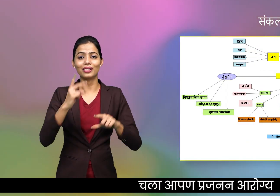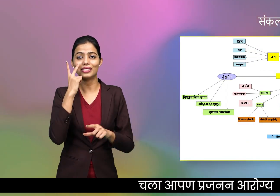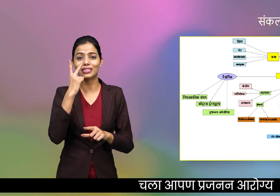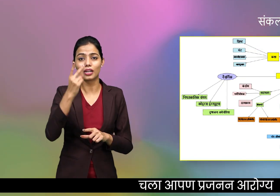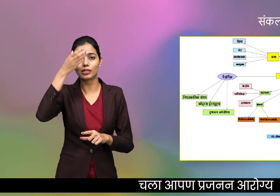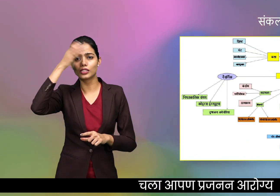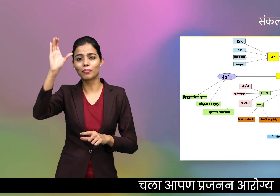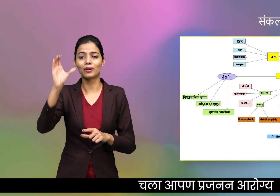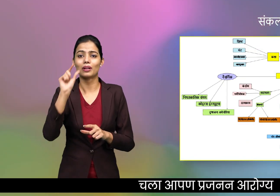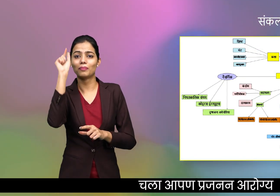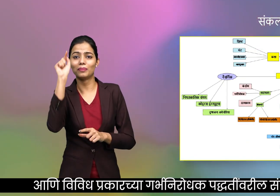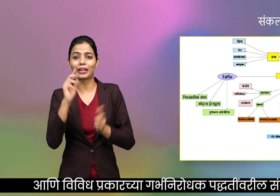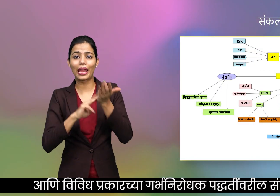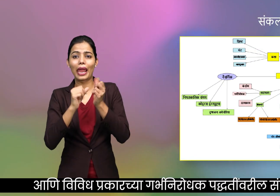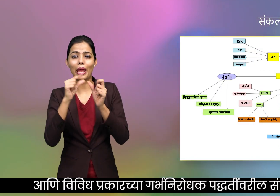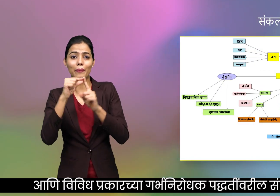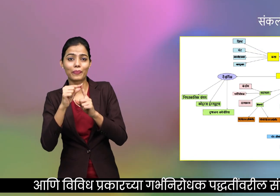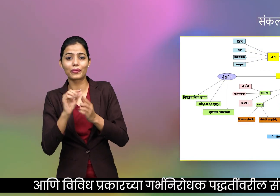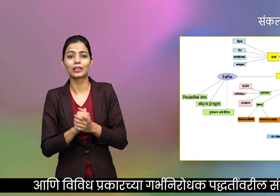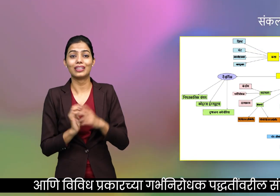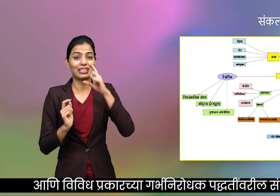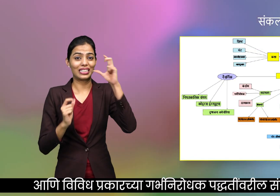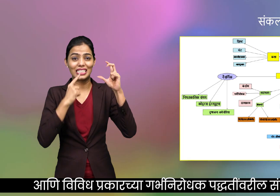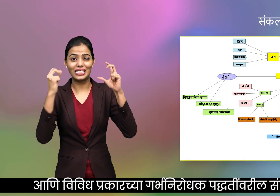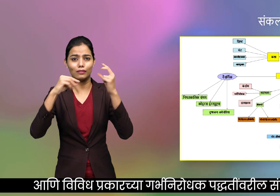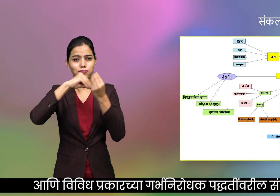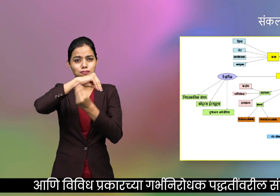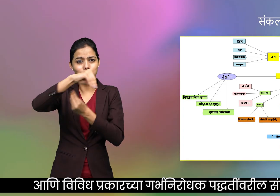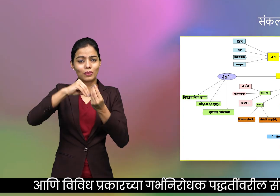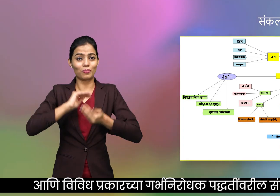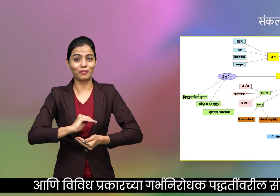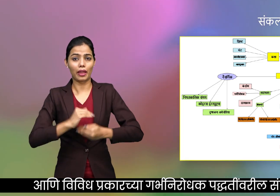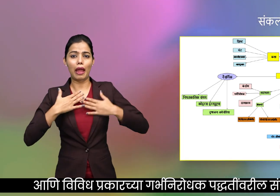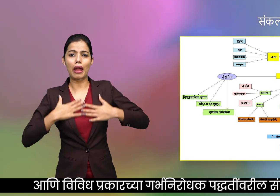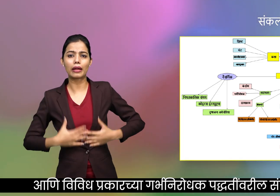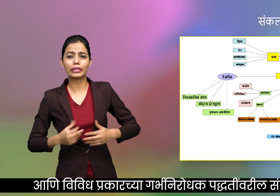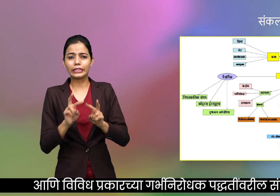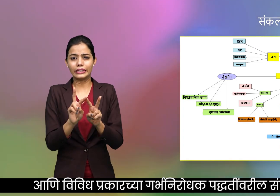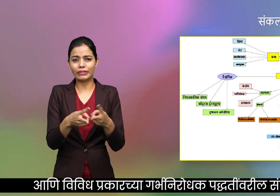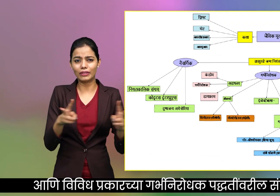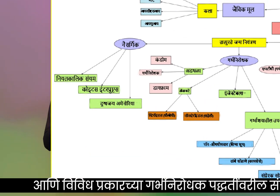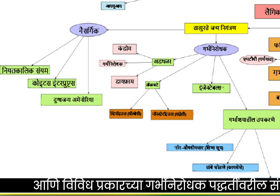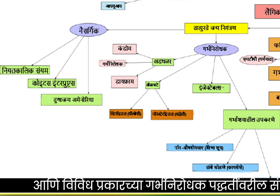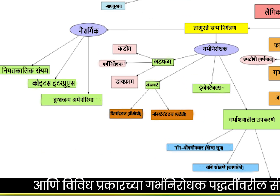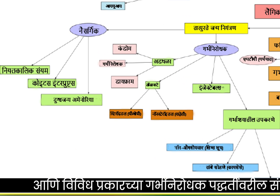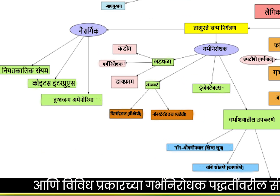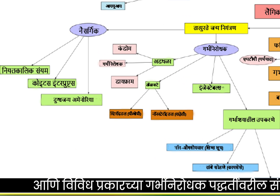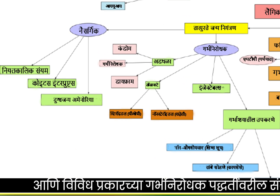चला, आपण प्रजनन आरोग्य आणि विविध प्रकारच्या गर्भनिरोधक पद्धतींबद्दल संकल्पना नकाशा पाहू.